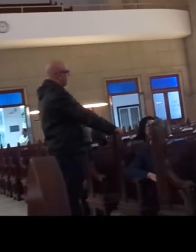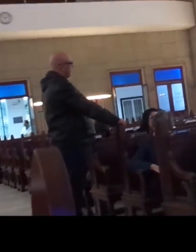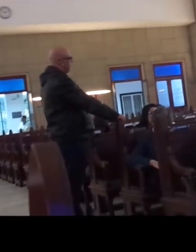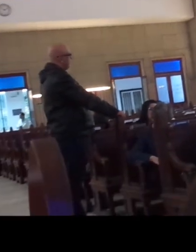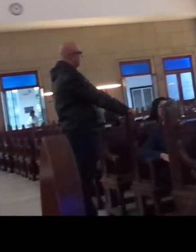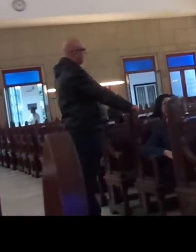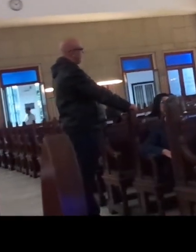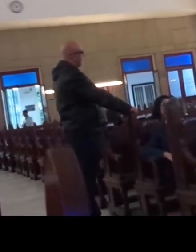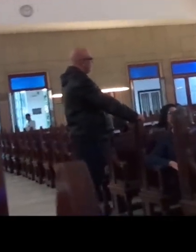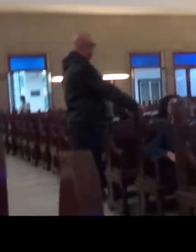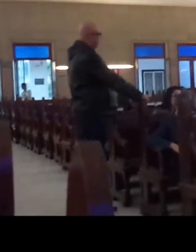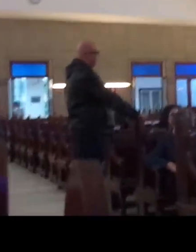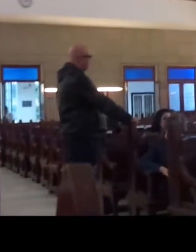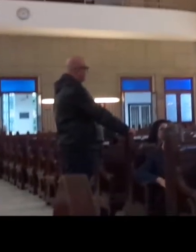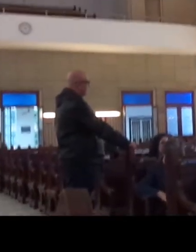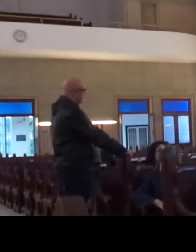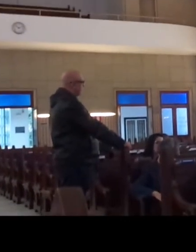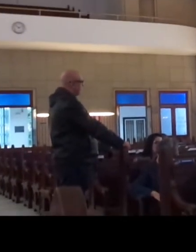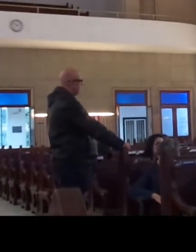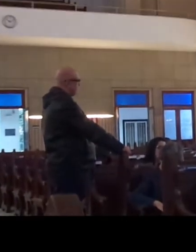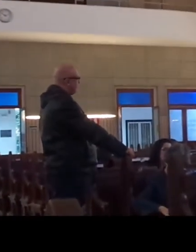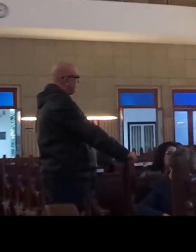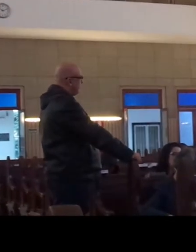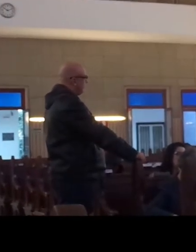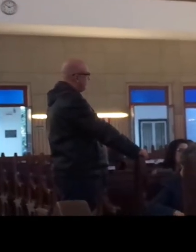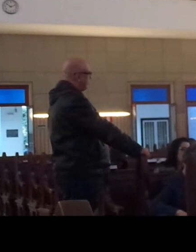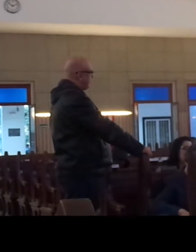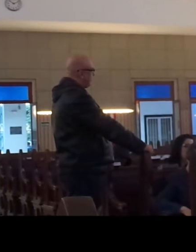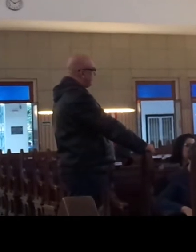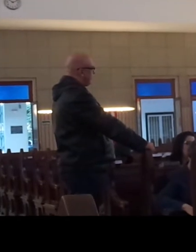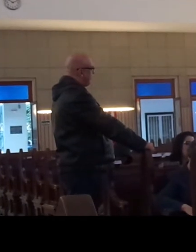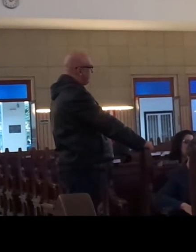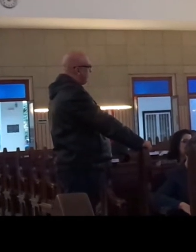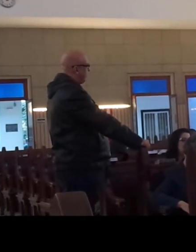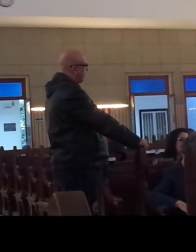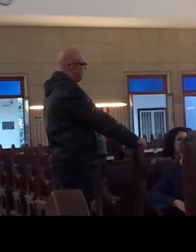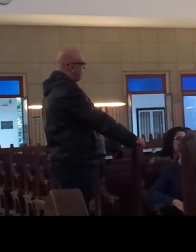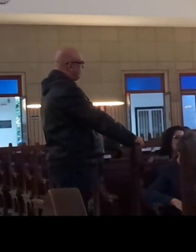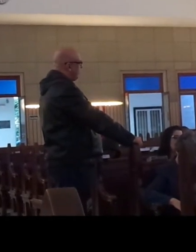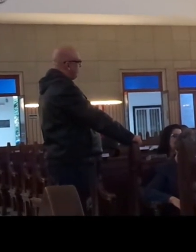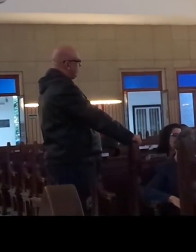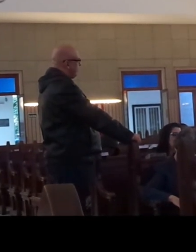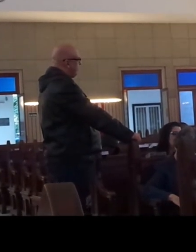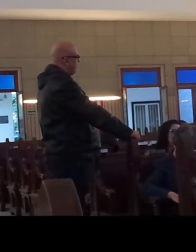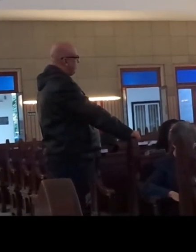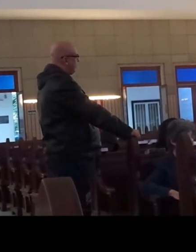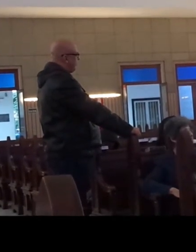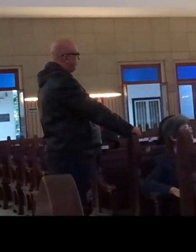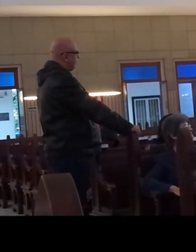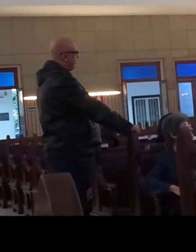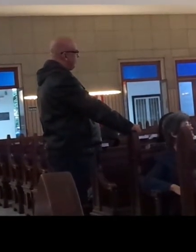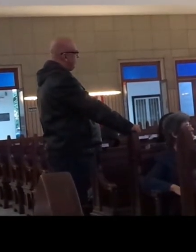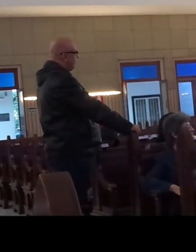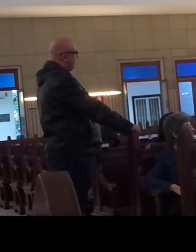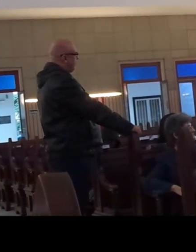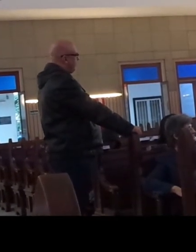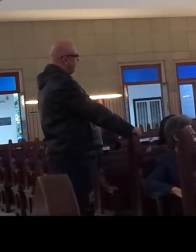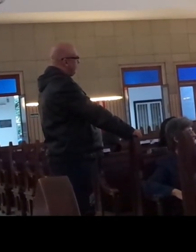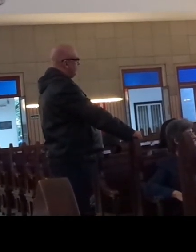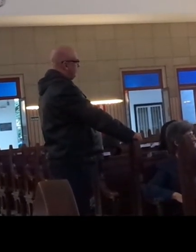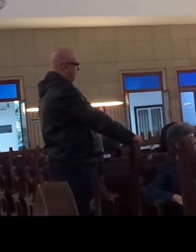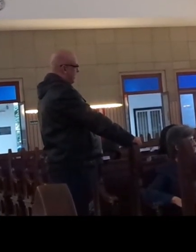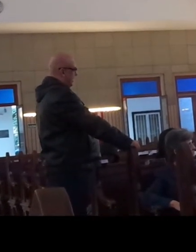você vai ajudar o outro, né, igual eu vejo, porque às vezes as pessoas nos falam: nossa, mas você está sacrificando, você